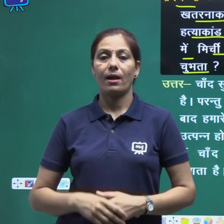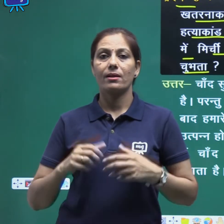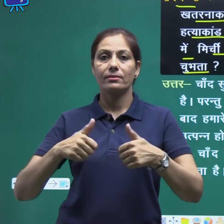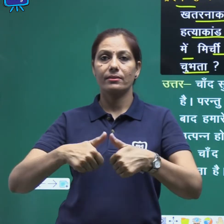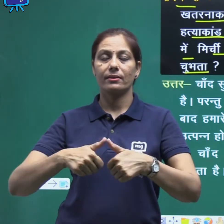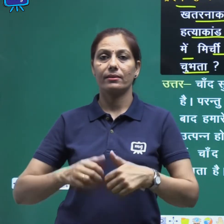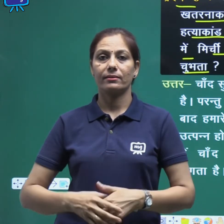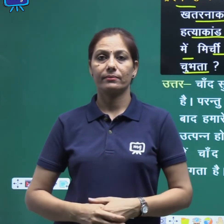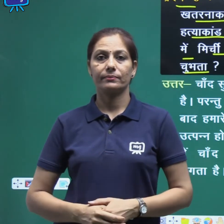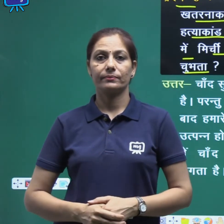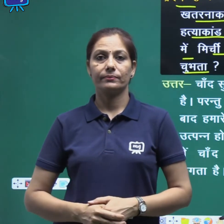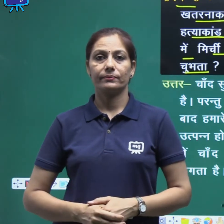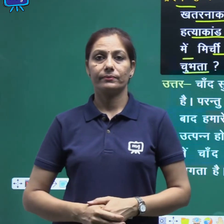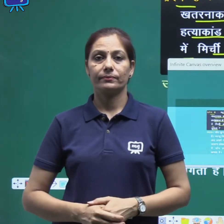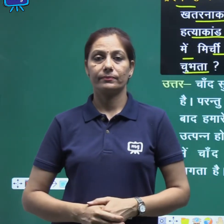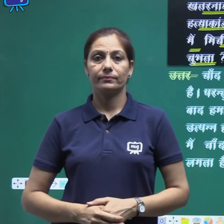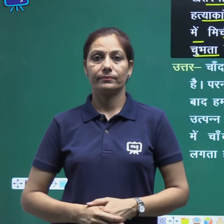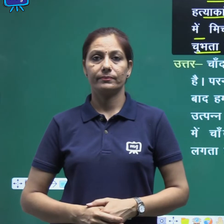उत्तर है